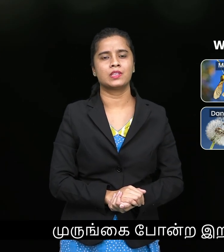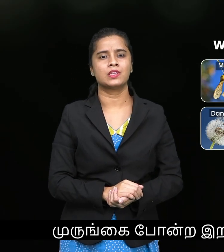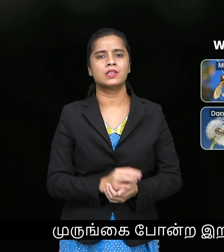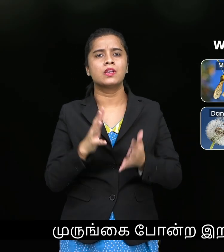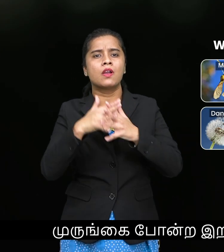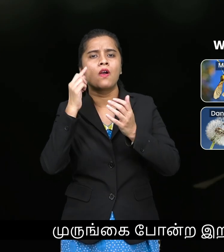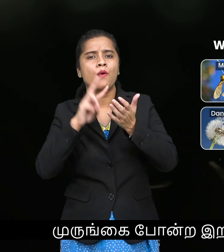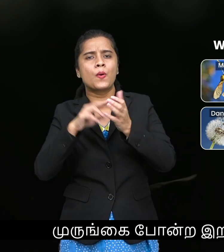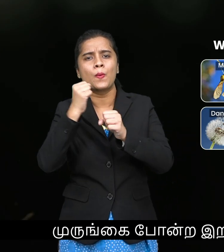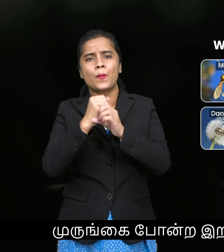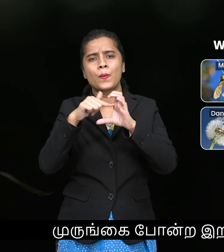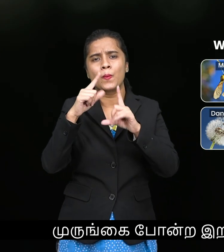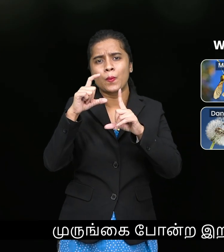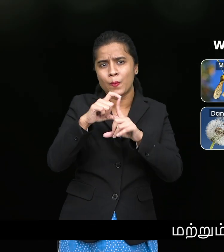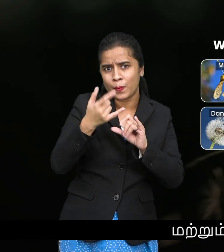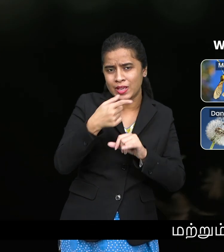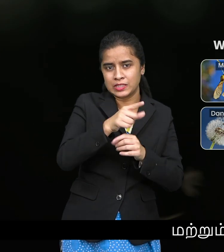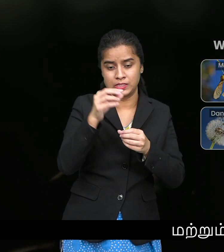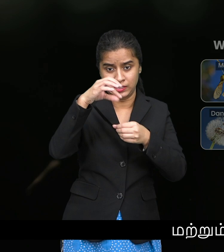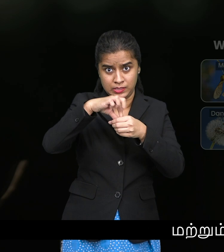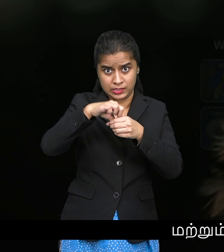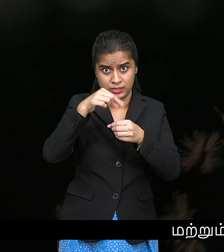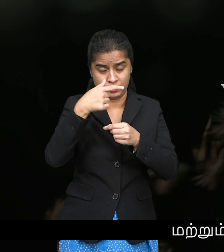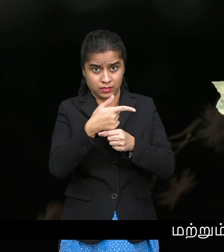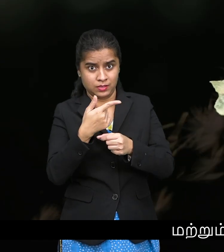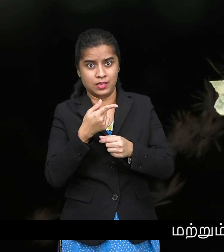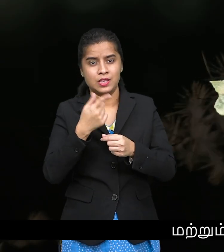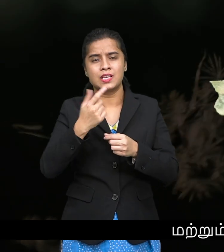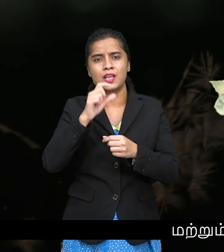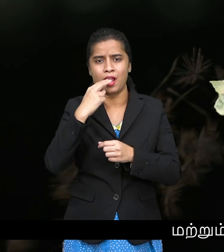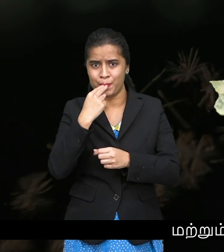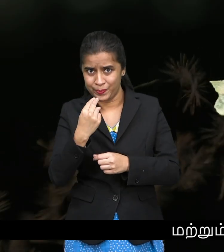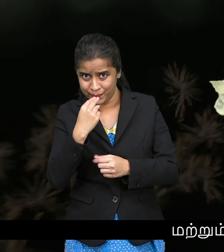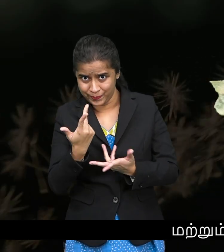முருங்கை போன்ற இறக்கைகள் கொண்ட விதைகள் மற்றும் மேப்பிள் ஒலி.